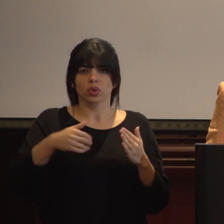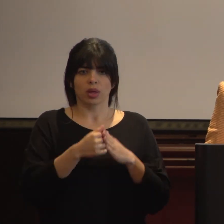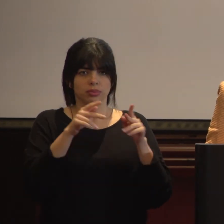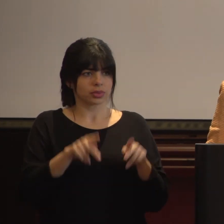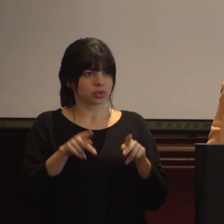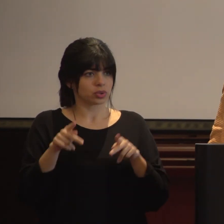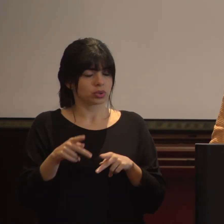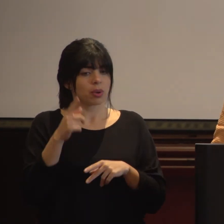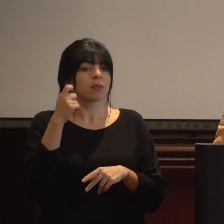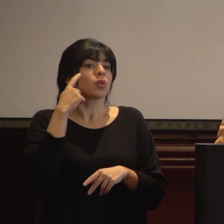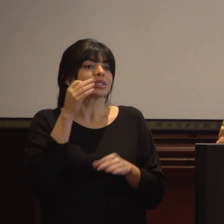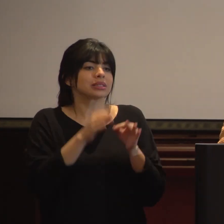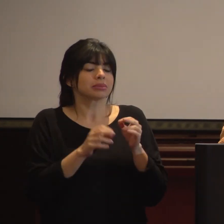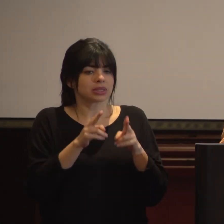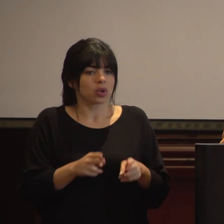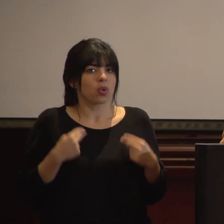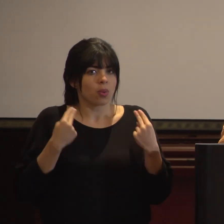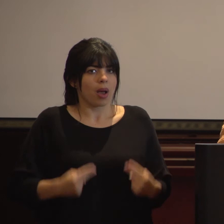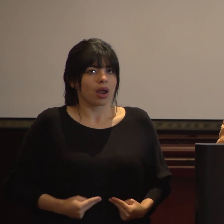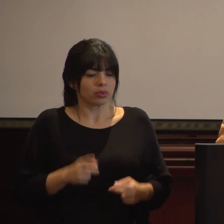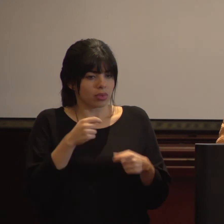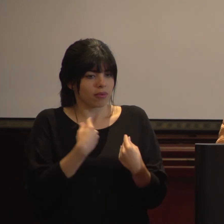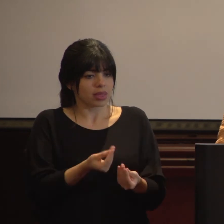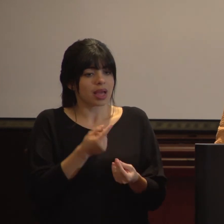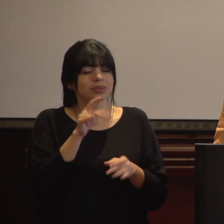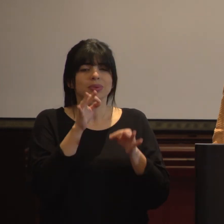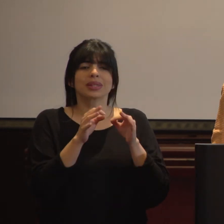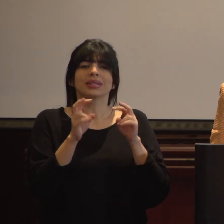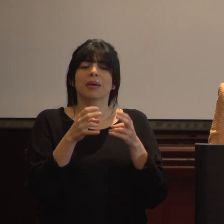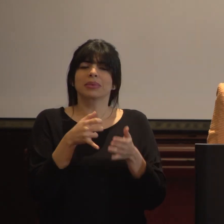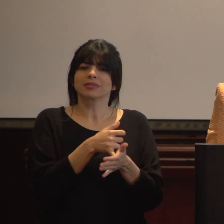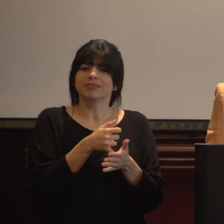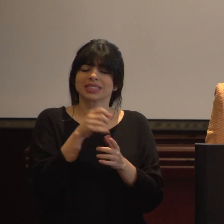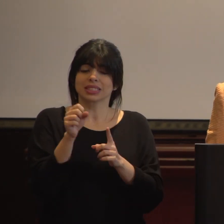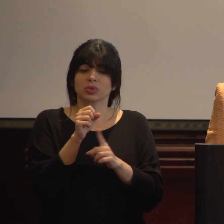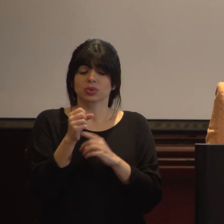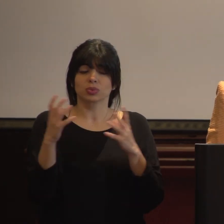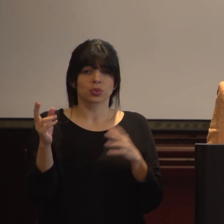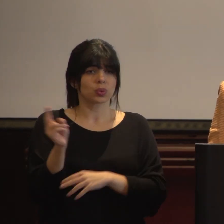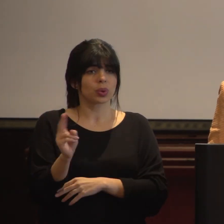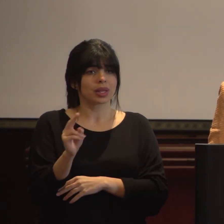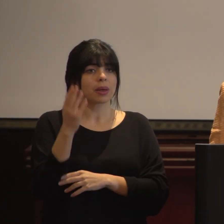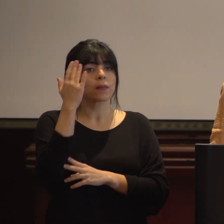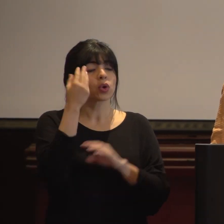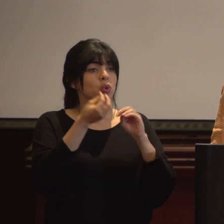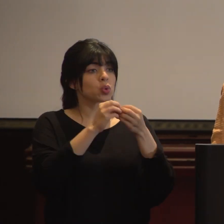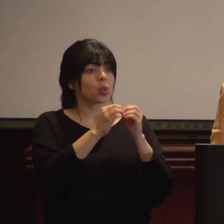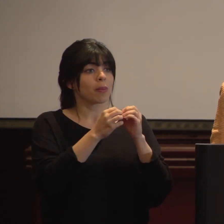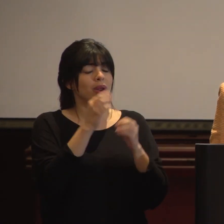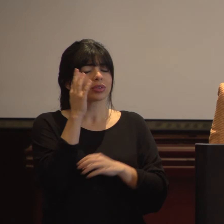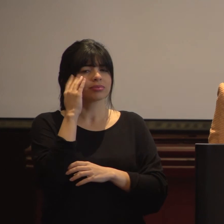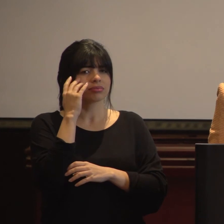personas por el hecho de ser seres humanos el tema es tan sensible y la situación tan urgente porque los números